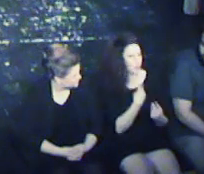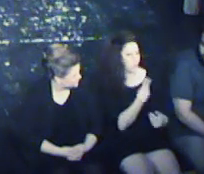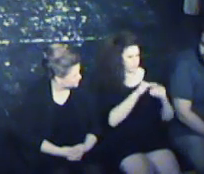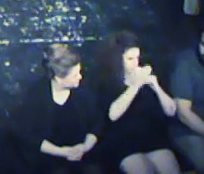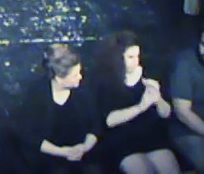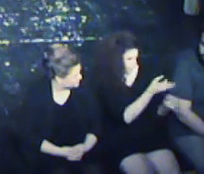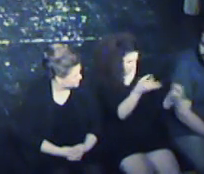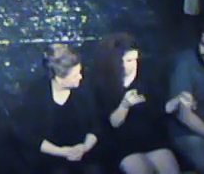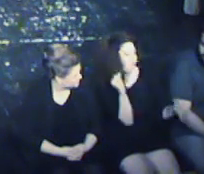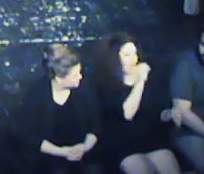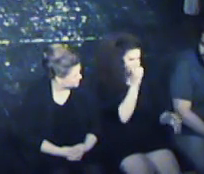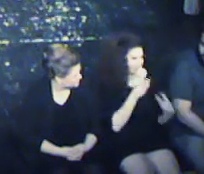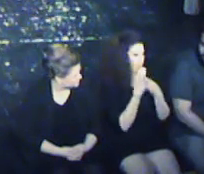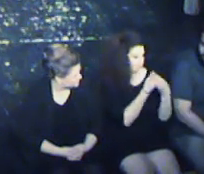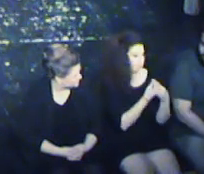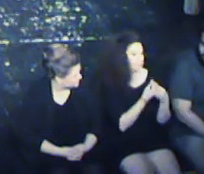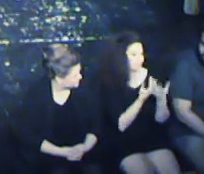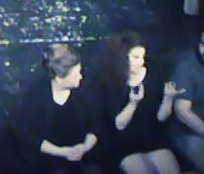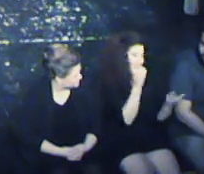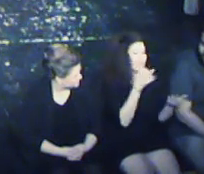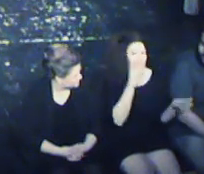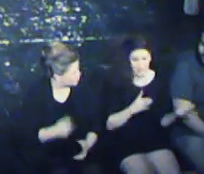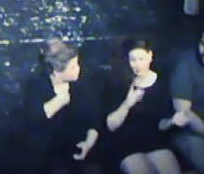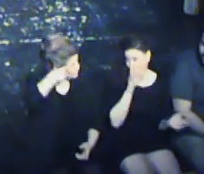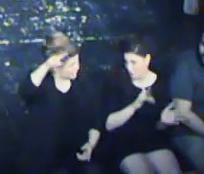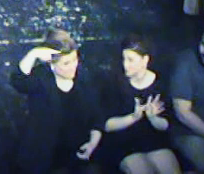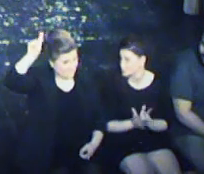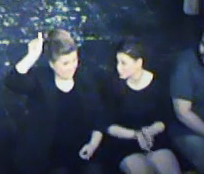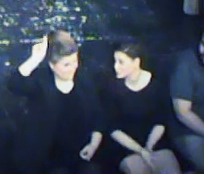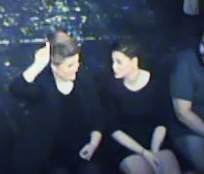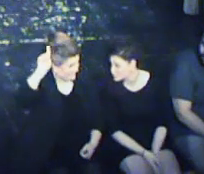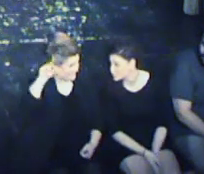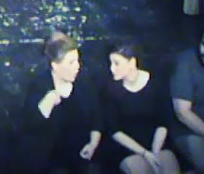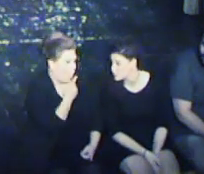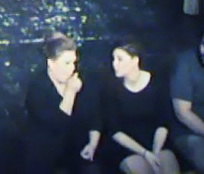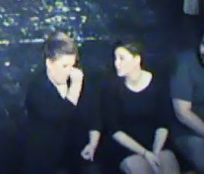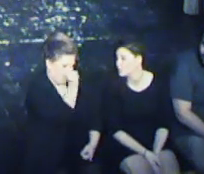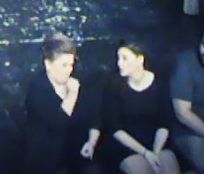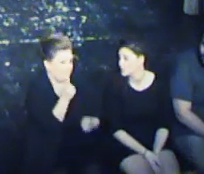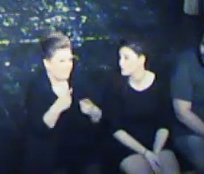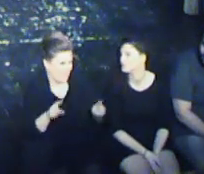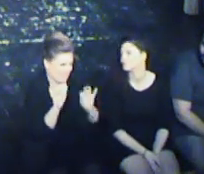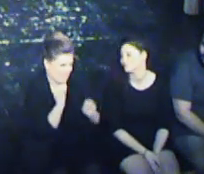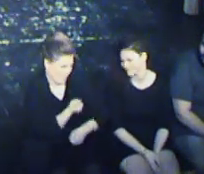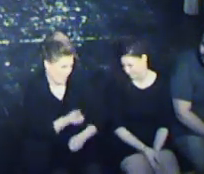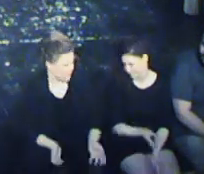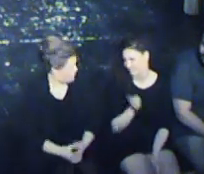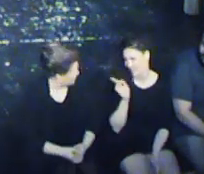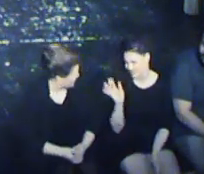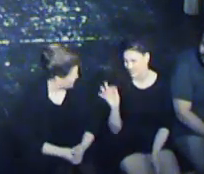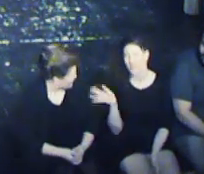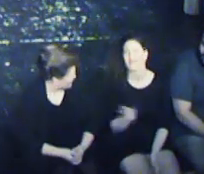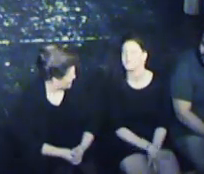desafinar cantos al niño Jesús. Yo lo sé, se trata de un villancico. Así es,